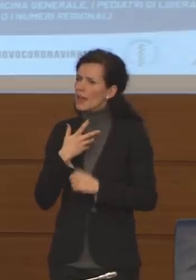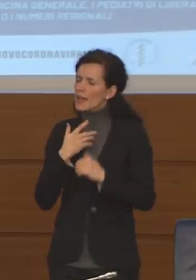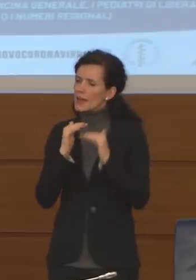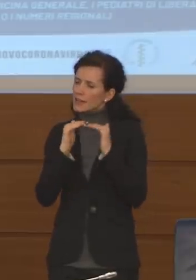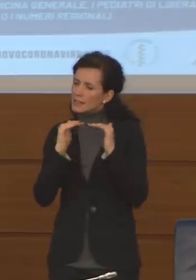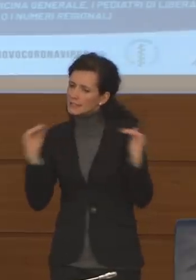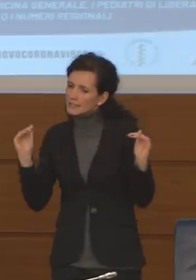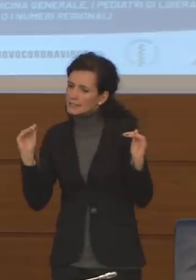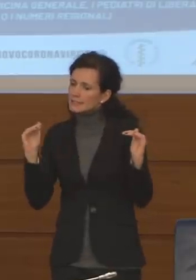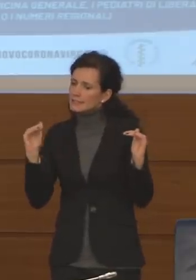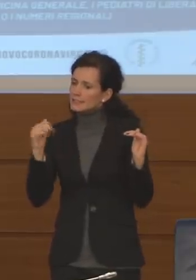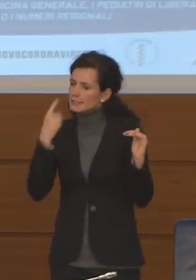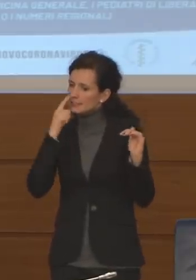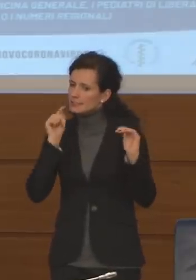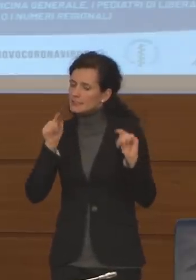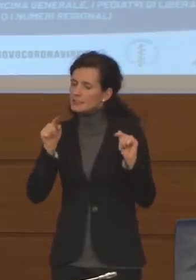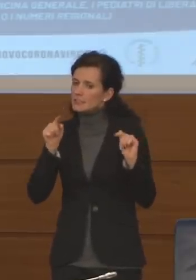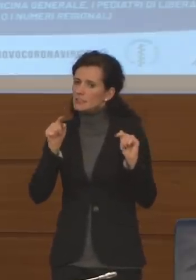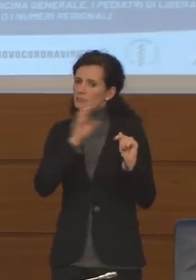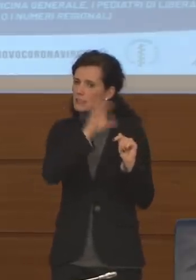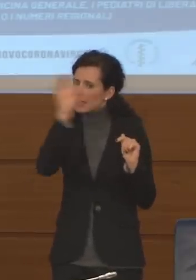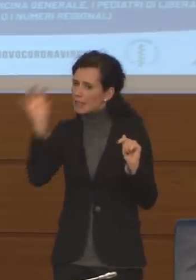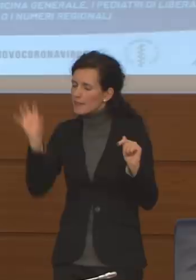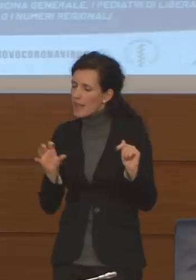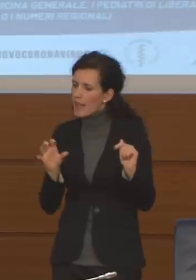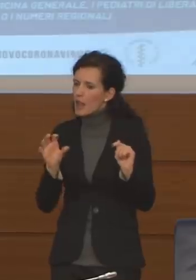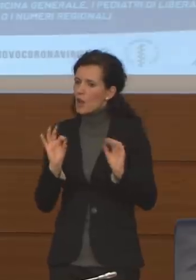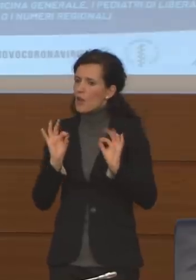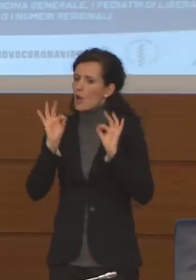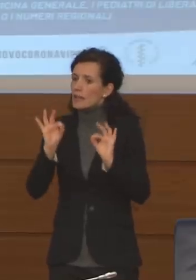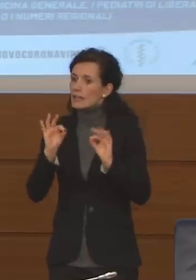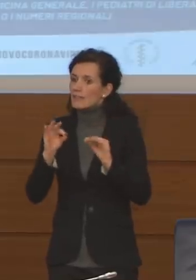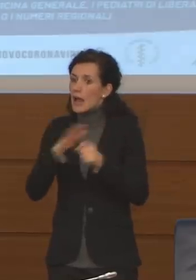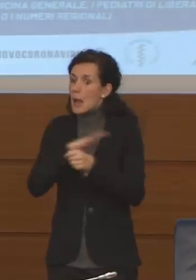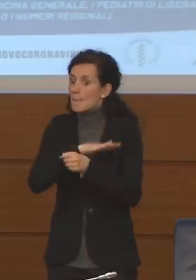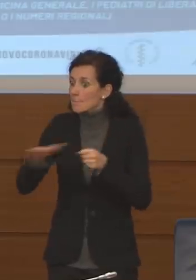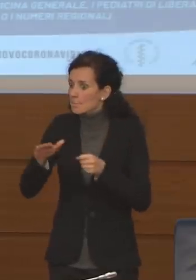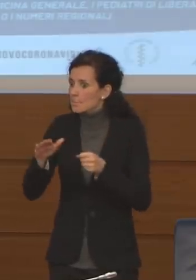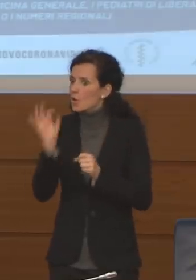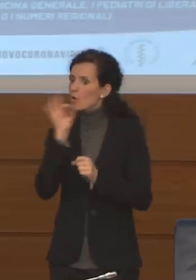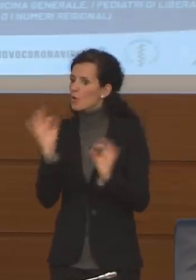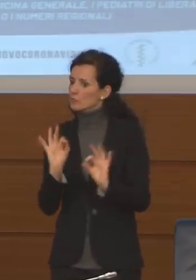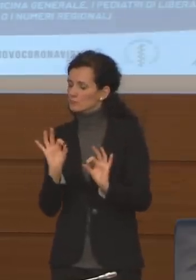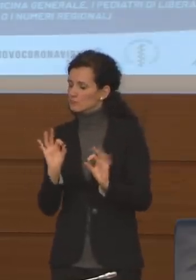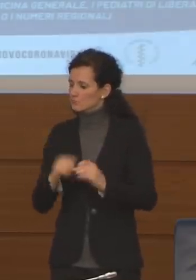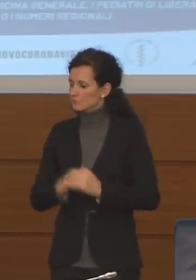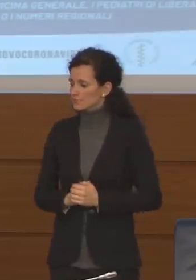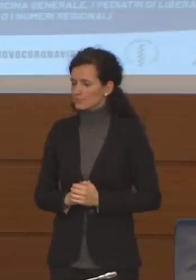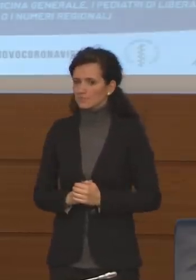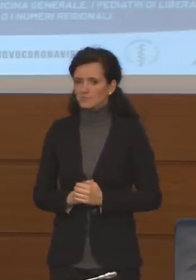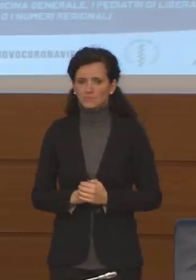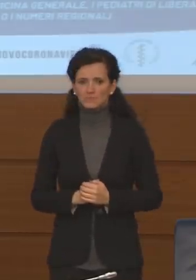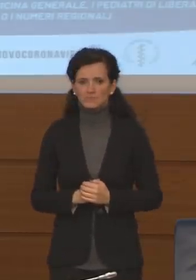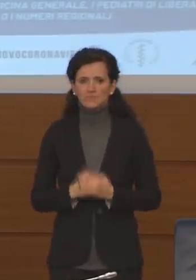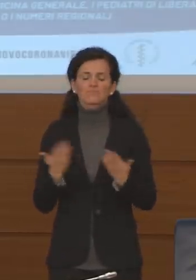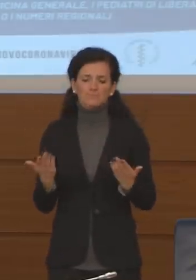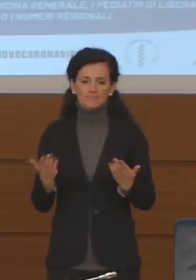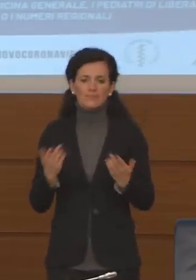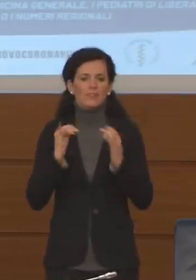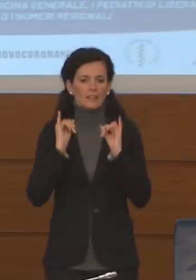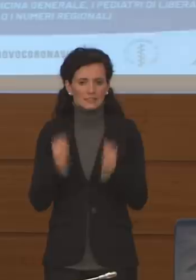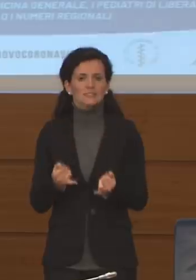che alcune regioni stanno raggiungendo in questo momento si